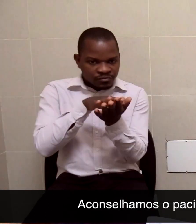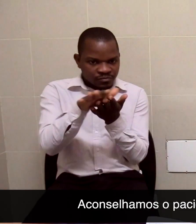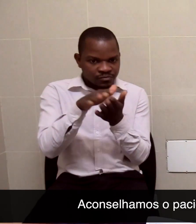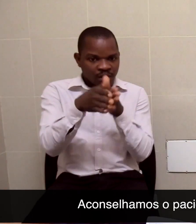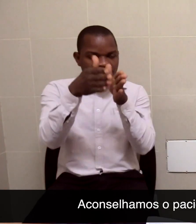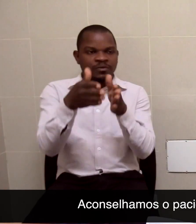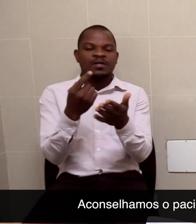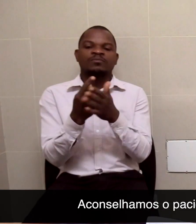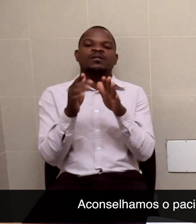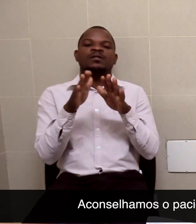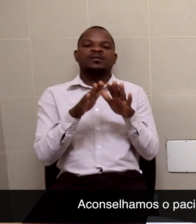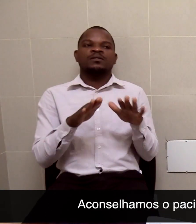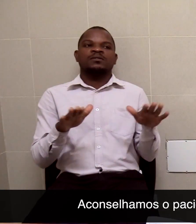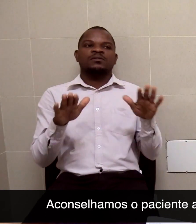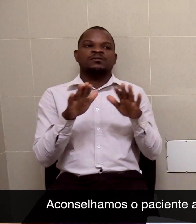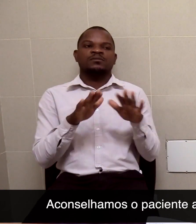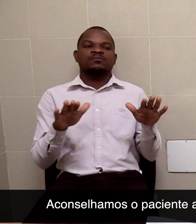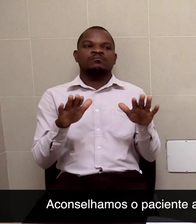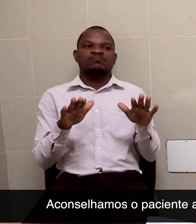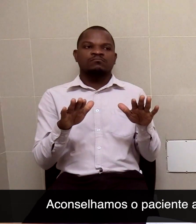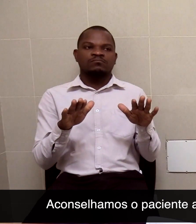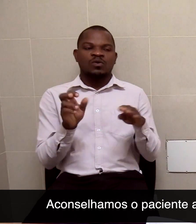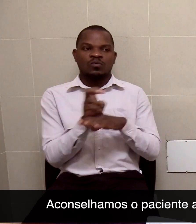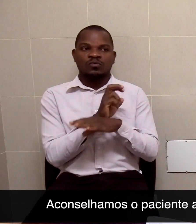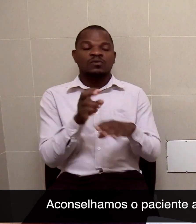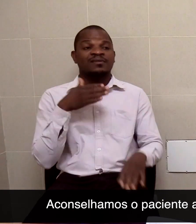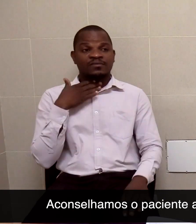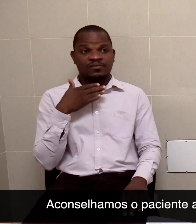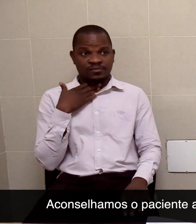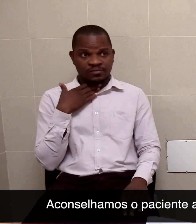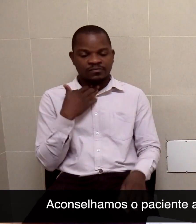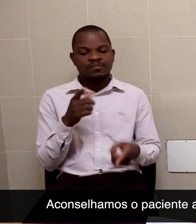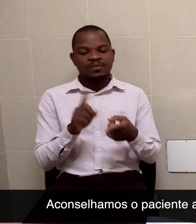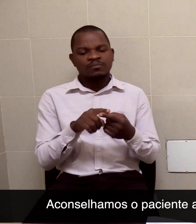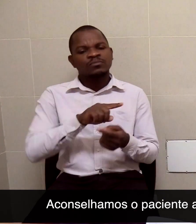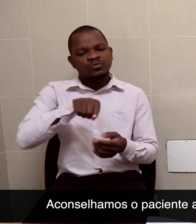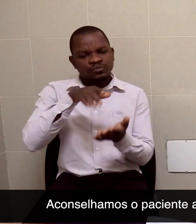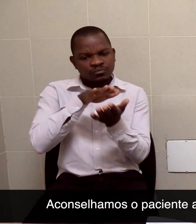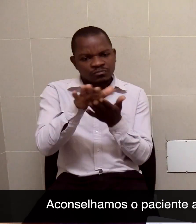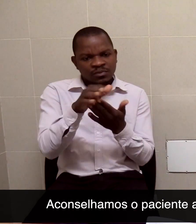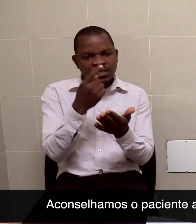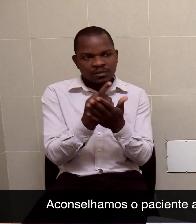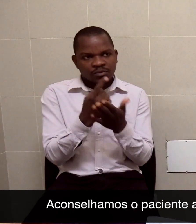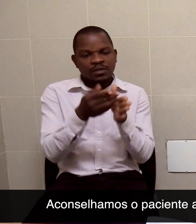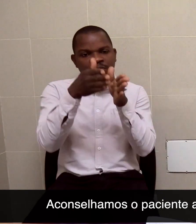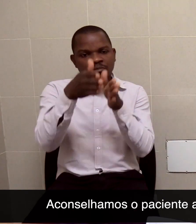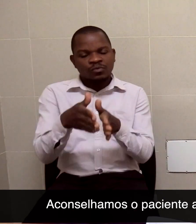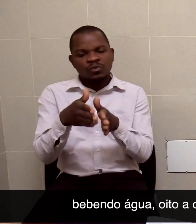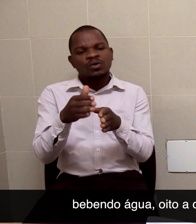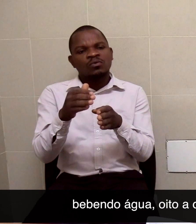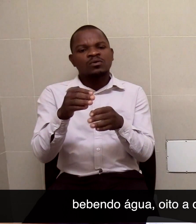um repouso, a repousar a sua voz. Aconselhamos o paciente a hidratar as suas pregas